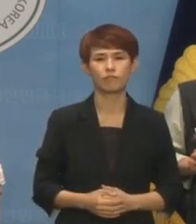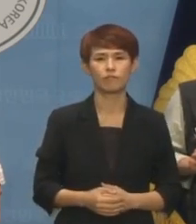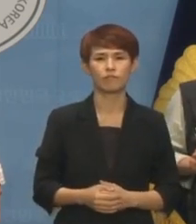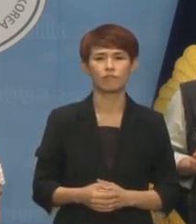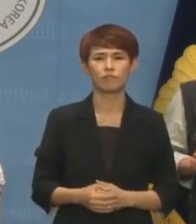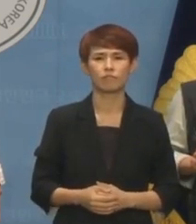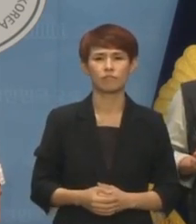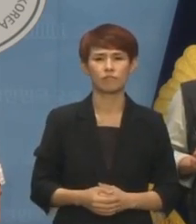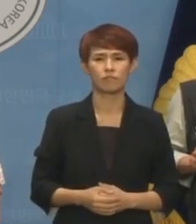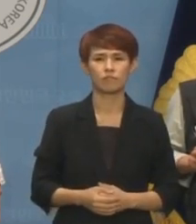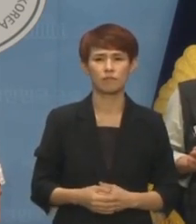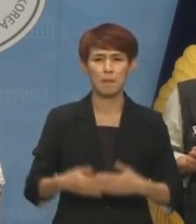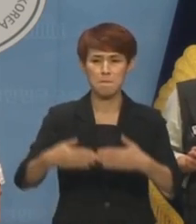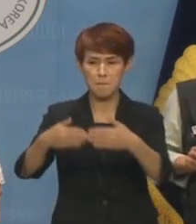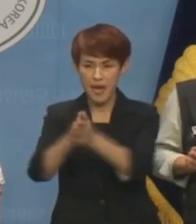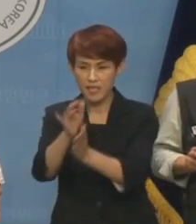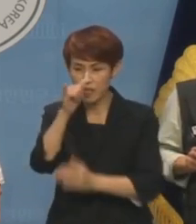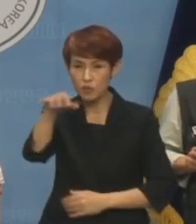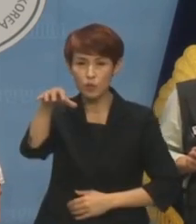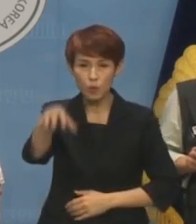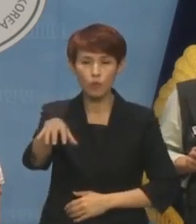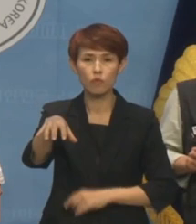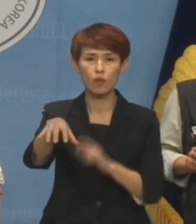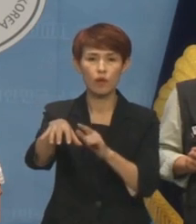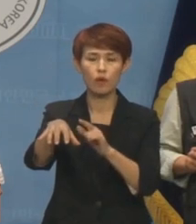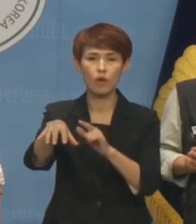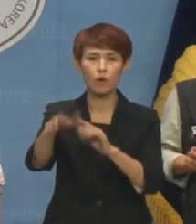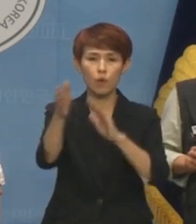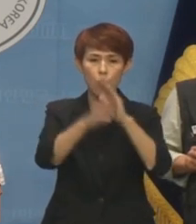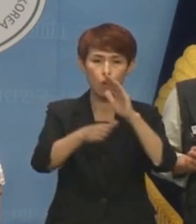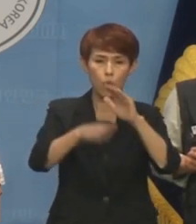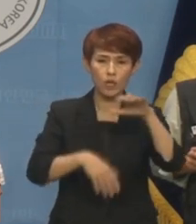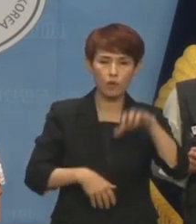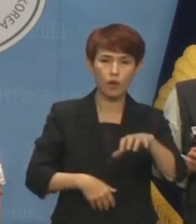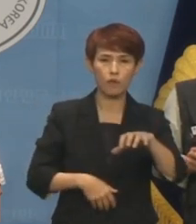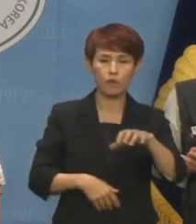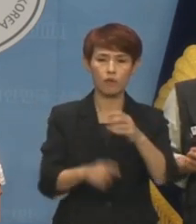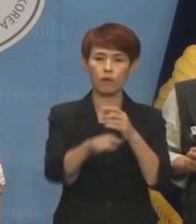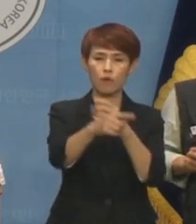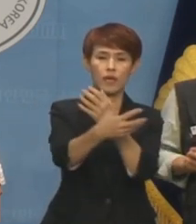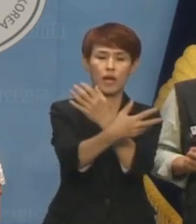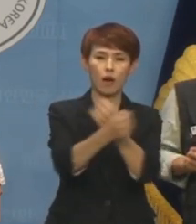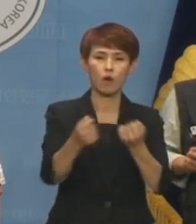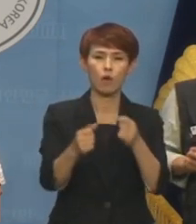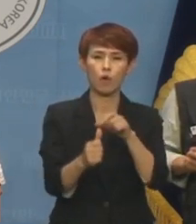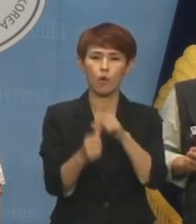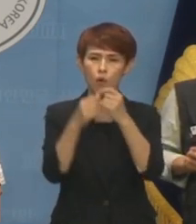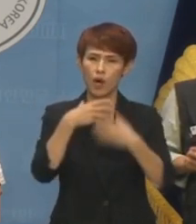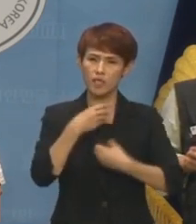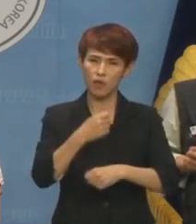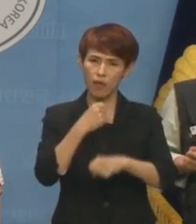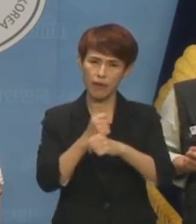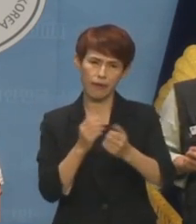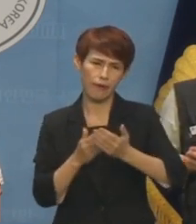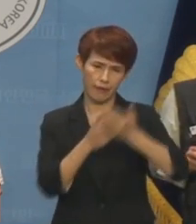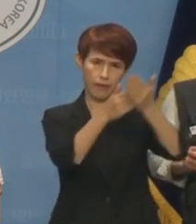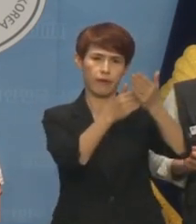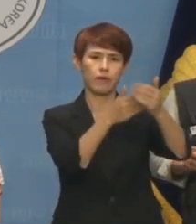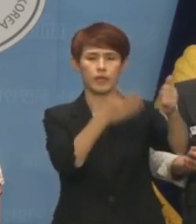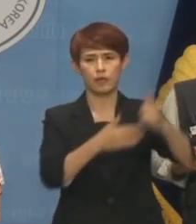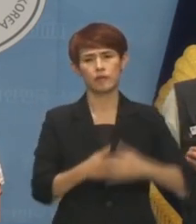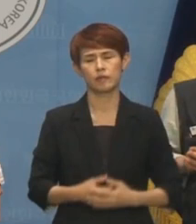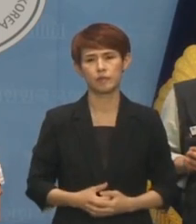폐쇄가 예정되어 있는 석탄화력 발전소에 공공기관이 수의계약을 통해서 고용 안정을 할 것을 강력히